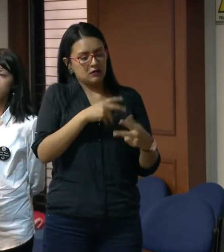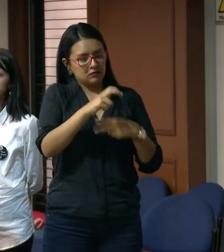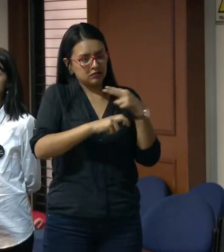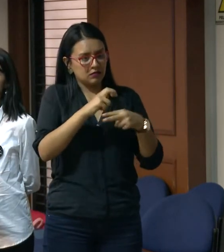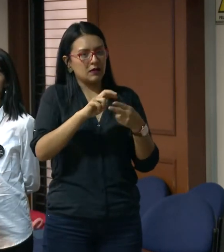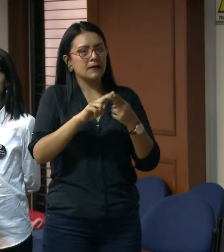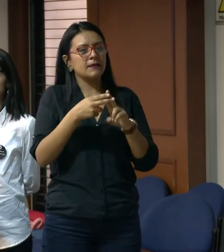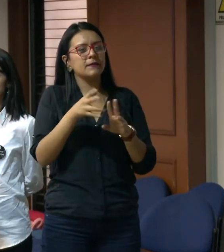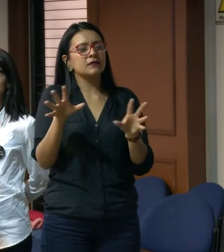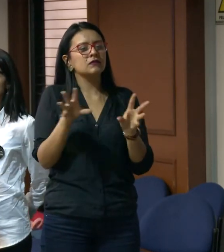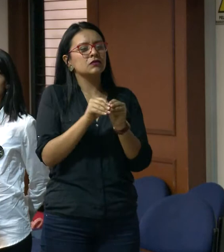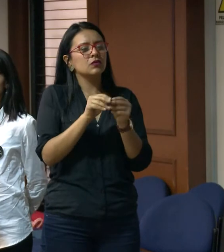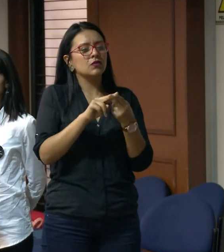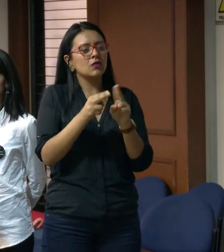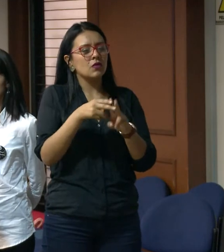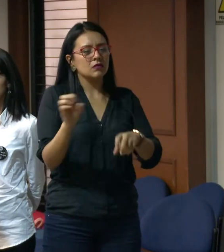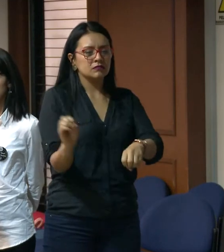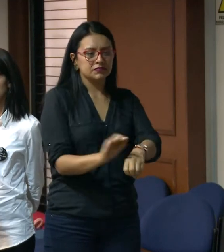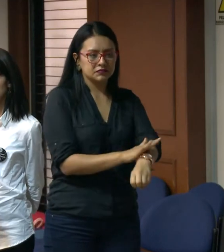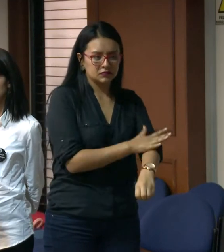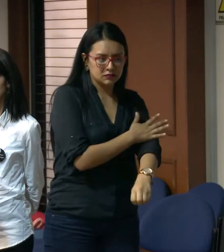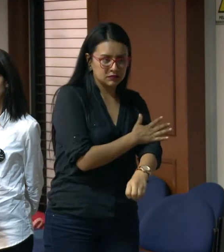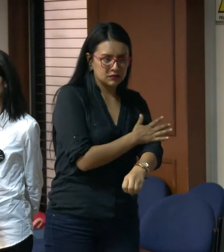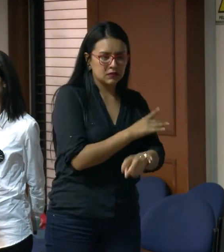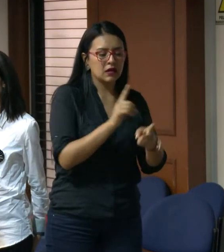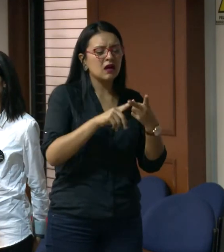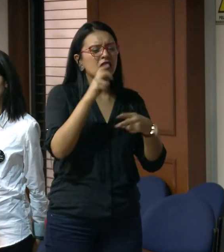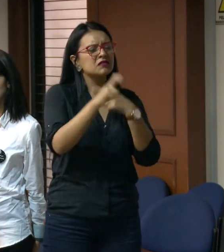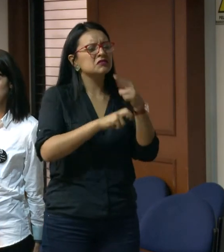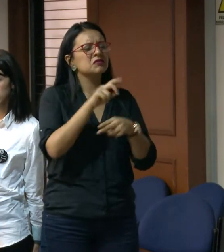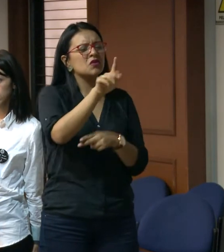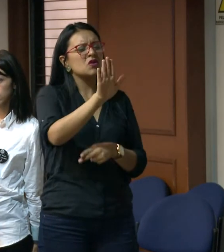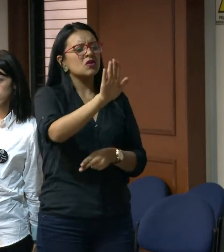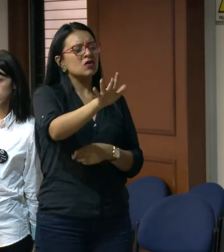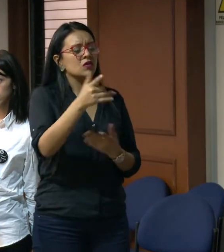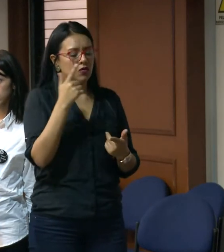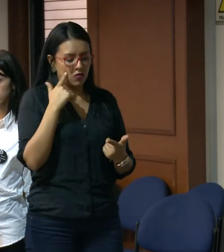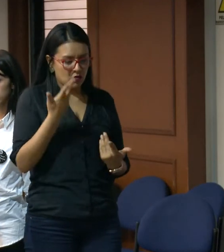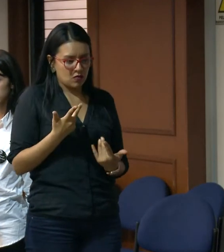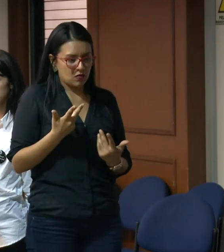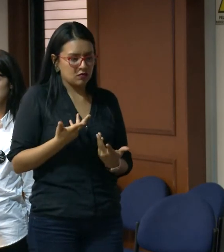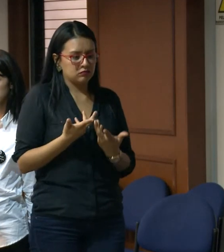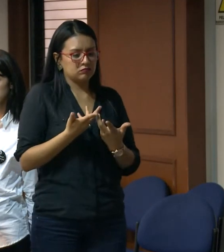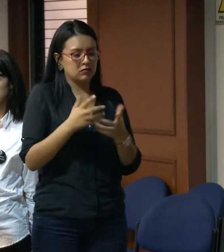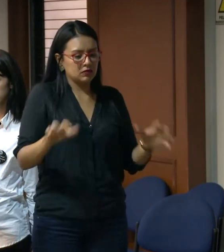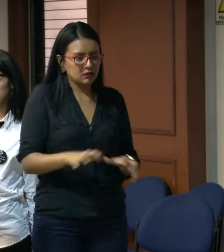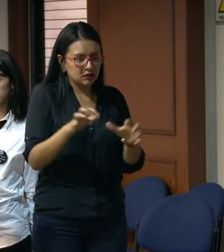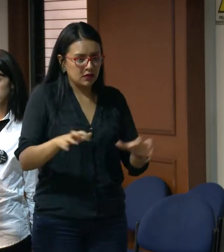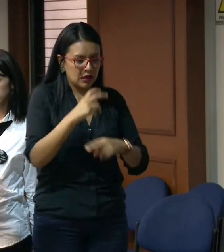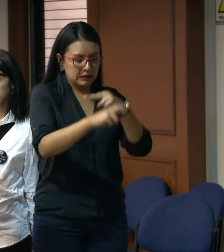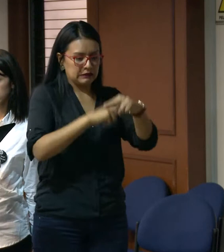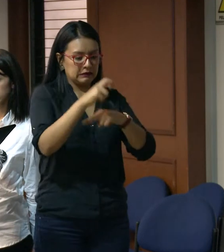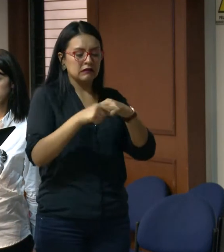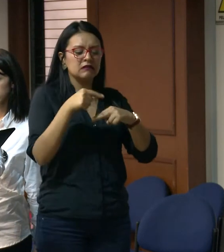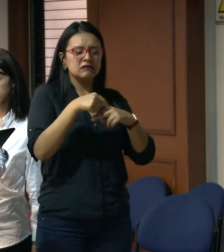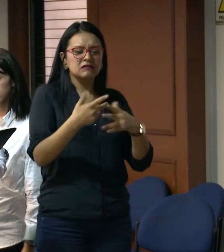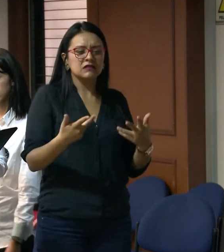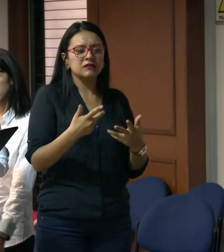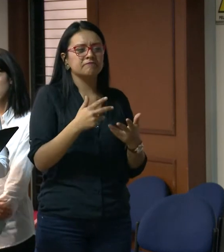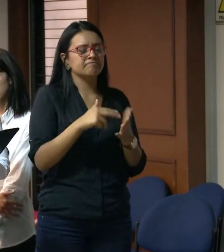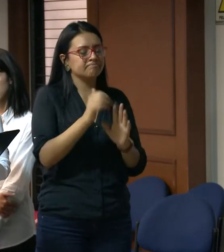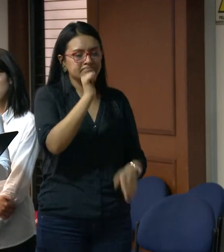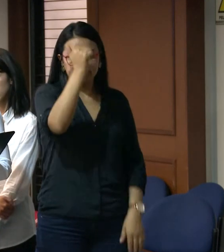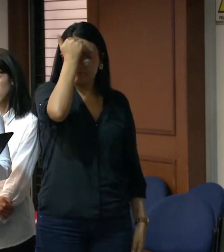se relaciona con todas esas emociones y la actitud que usted puede tener frente a las actividades, ya que la actitud es